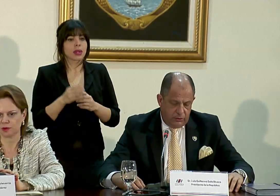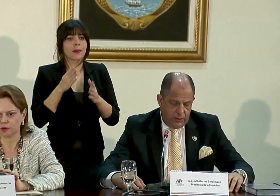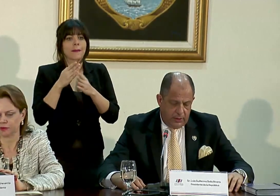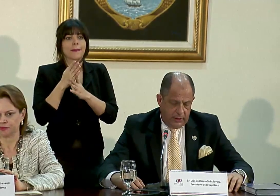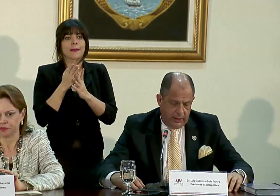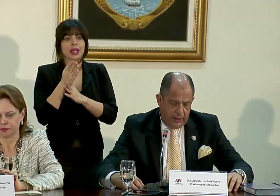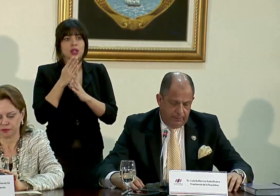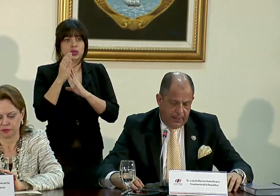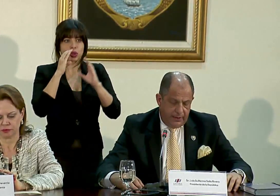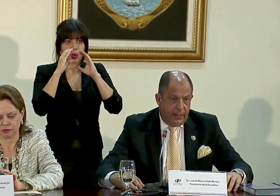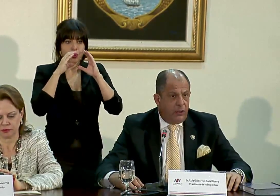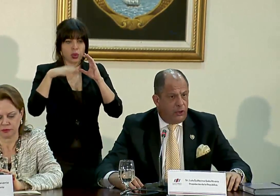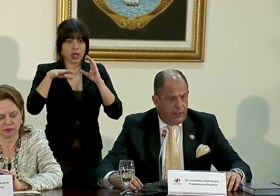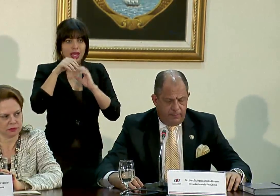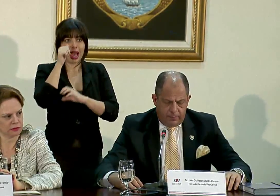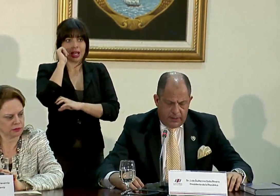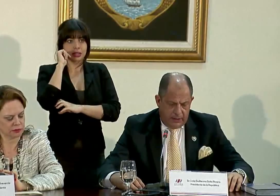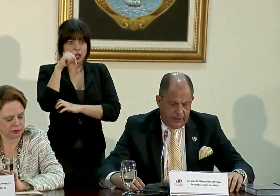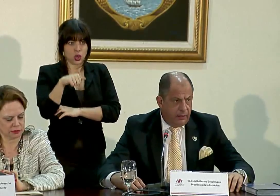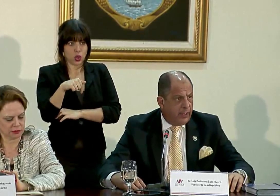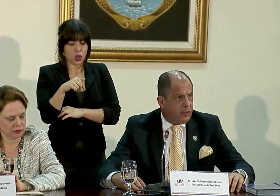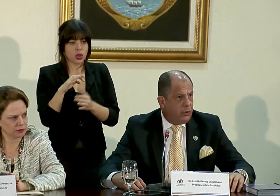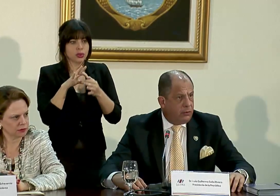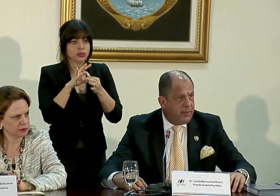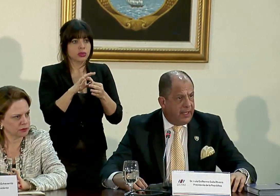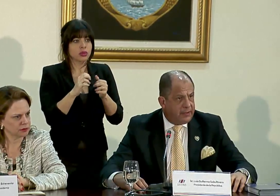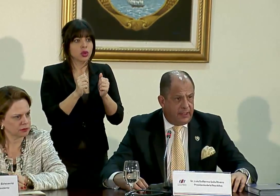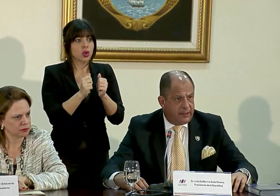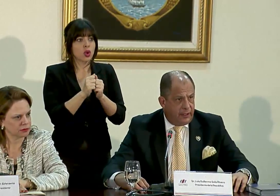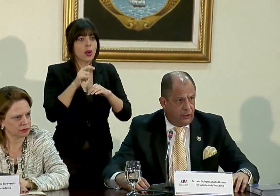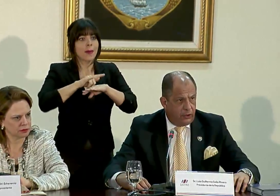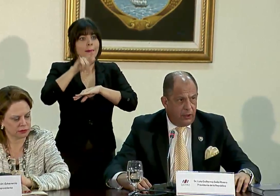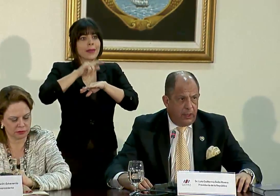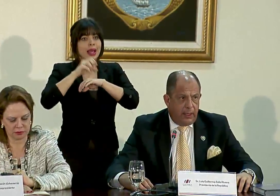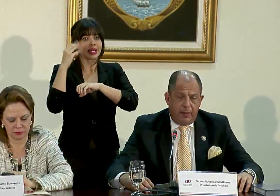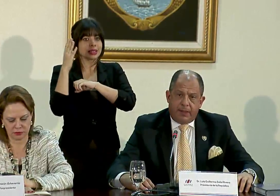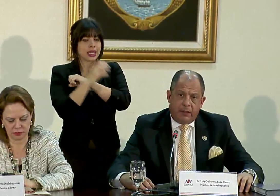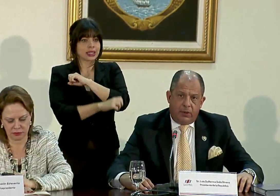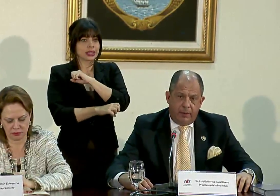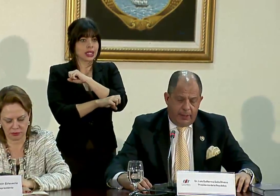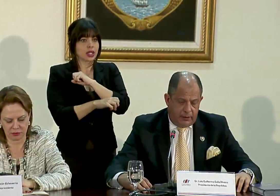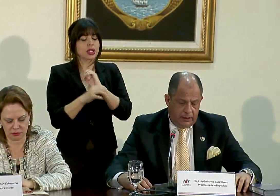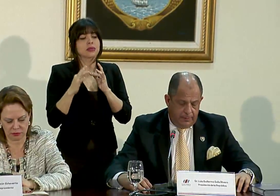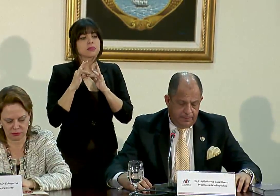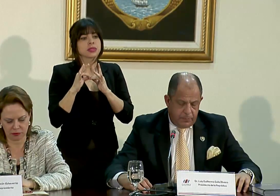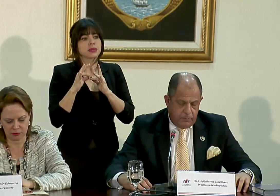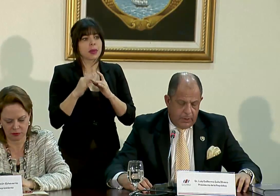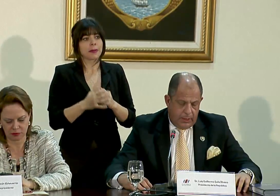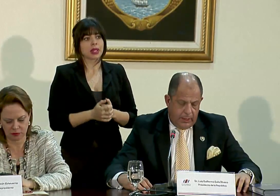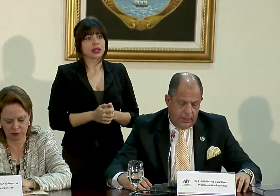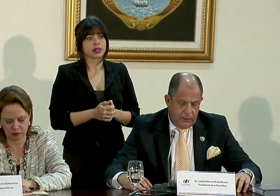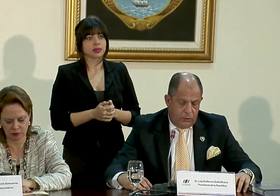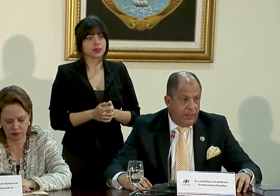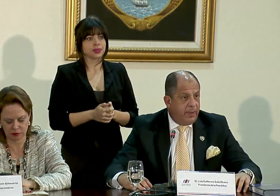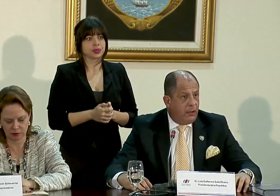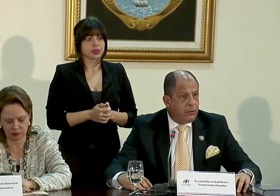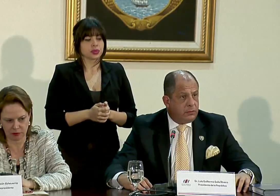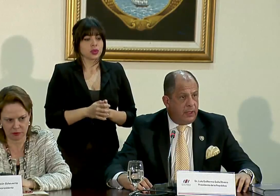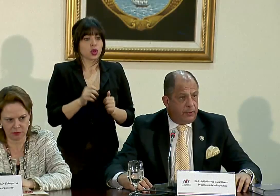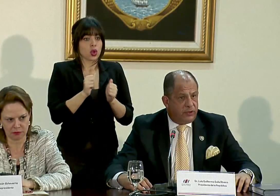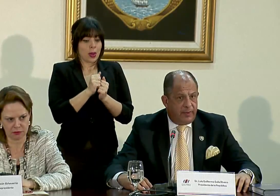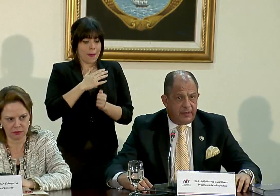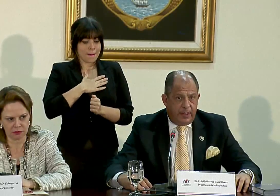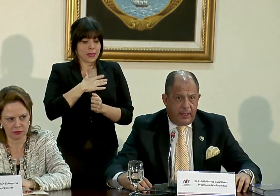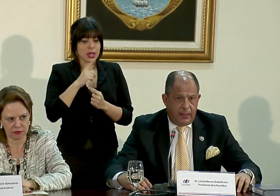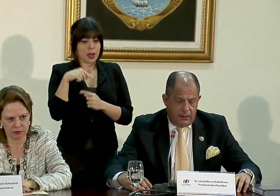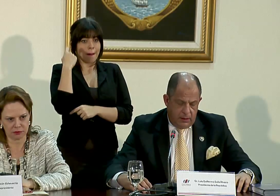comunicación ayer y hoy, que tiene que ver con viajes al exterior y particularmente con el mío,